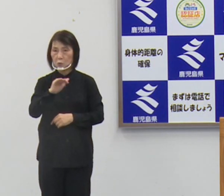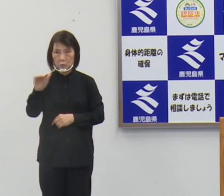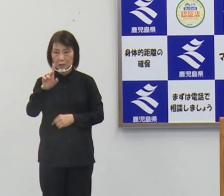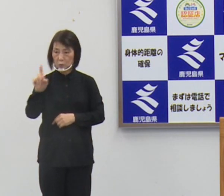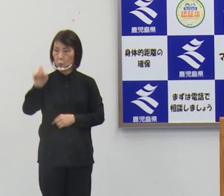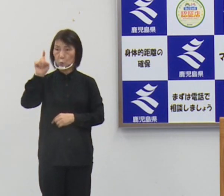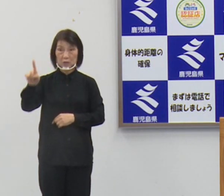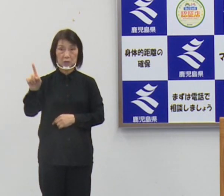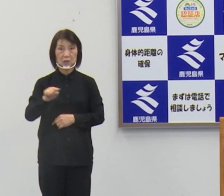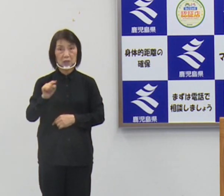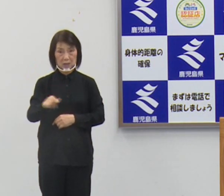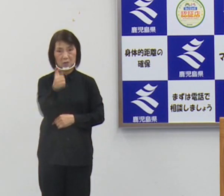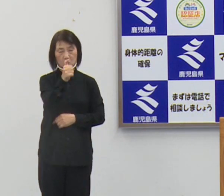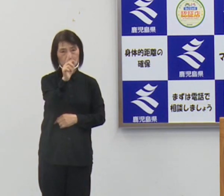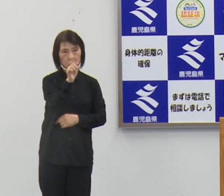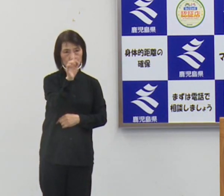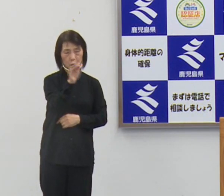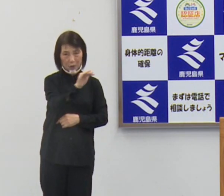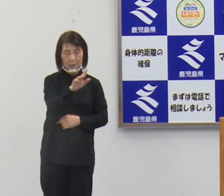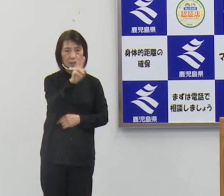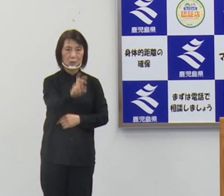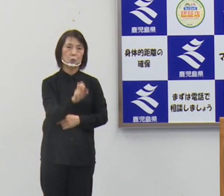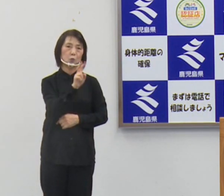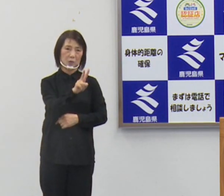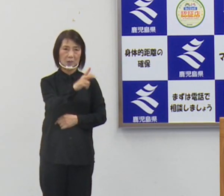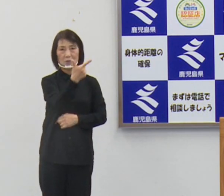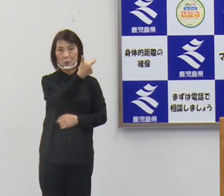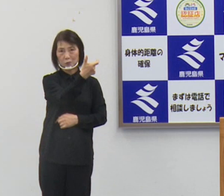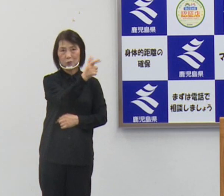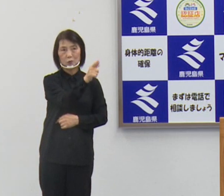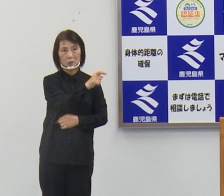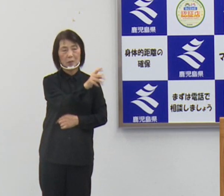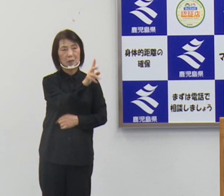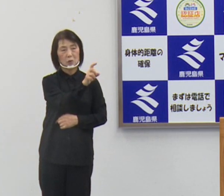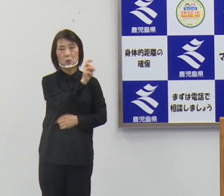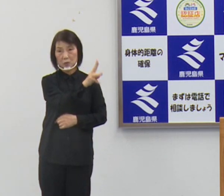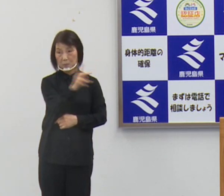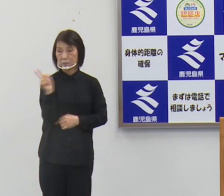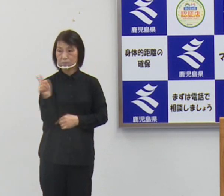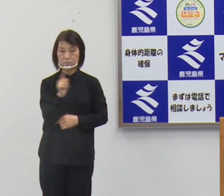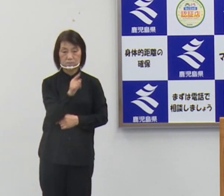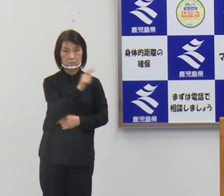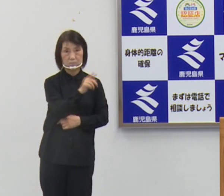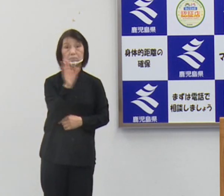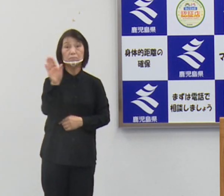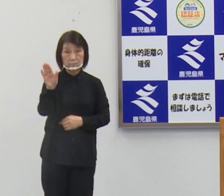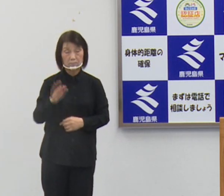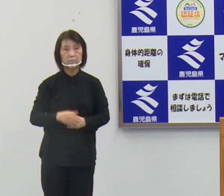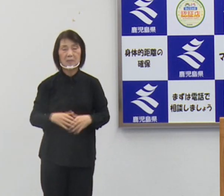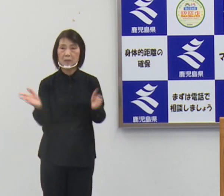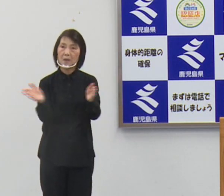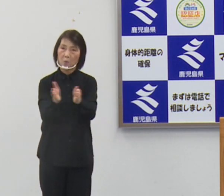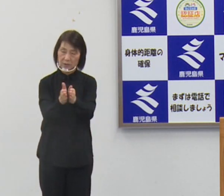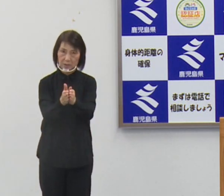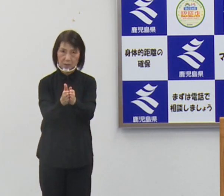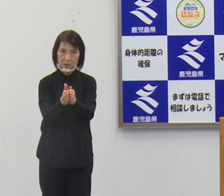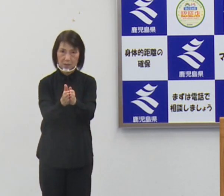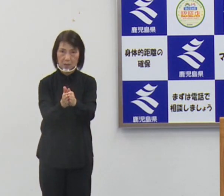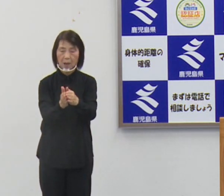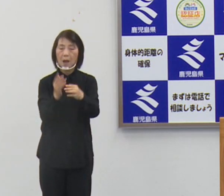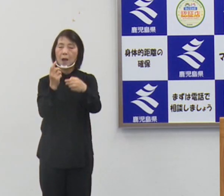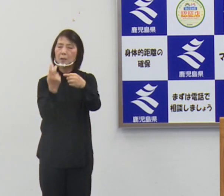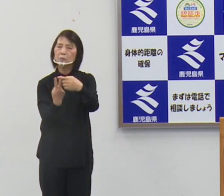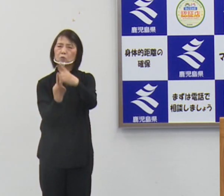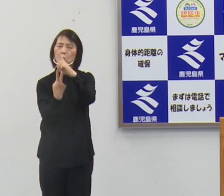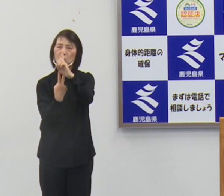11人、50代が22人、60代が13人と ということで、これを合計しますと半分以